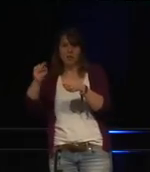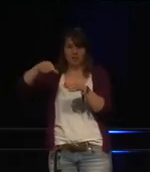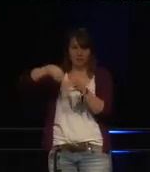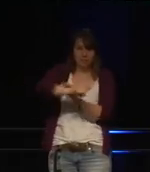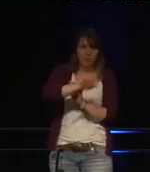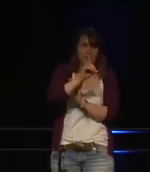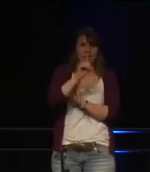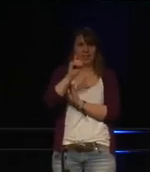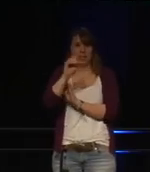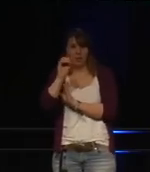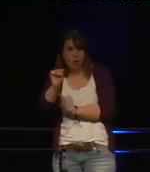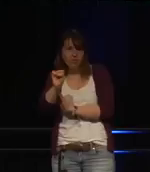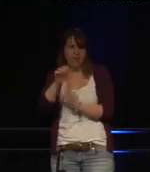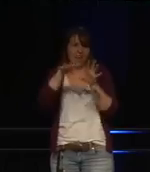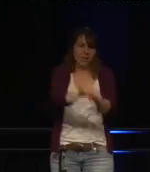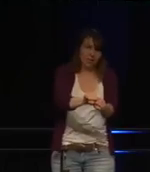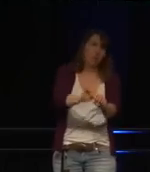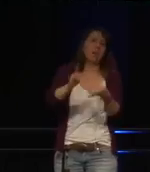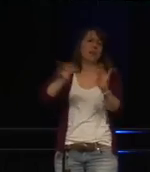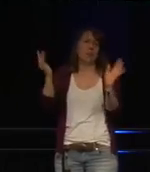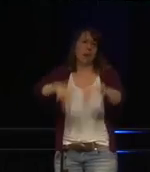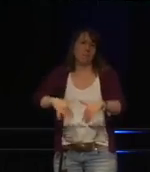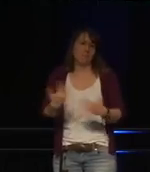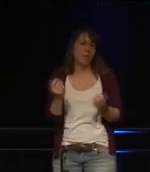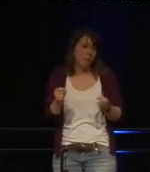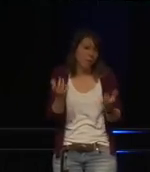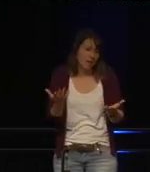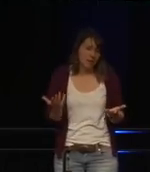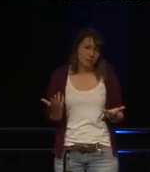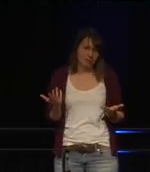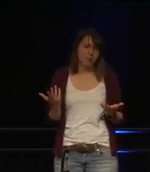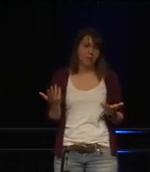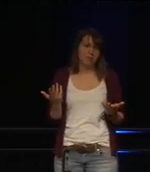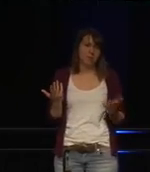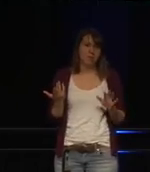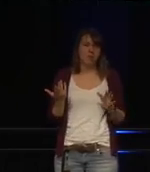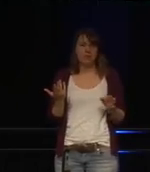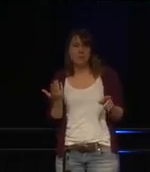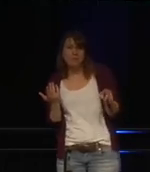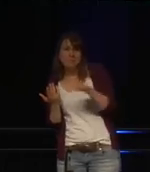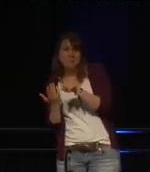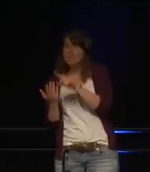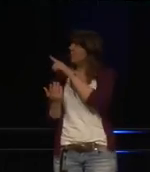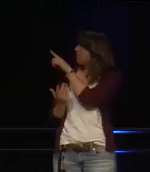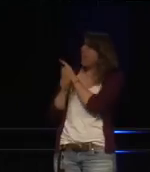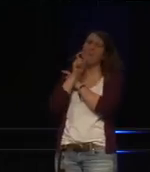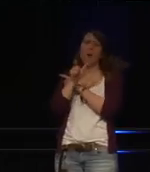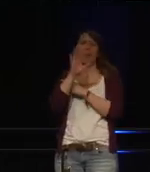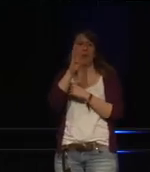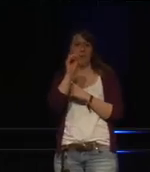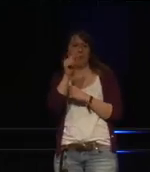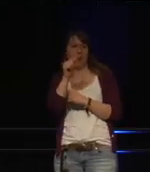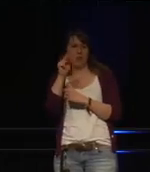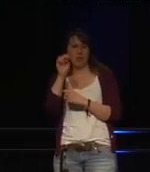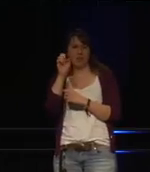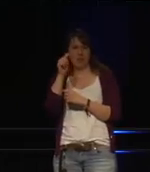ataques, están siendo usados para ataques de DDoS. Y para la gente que no conoce el